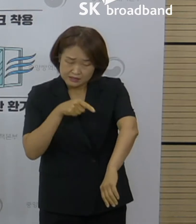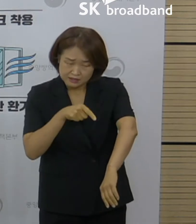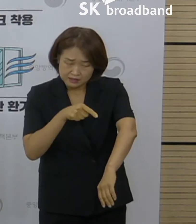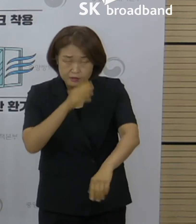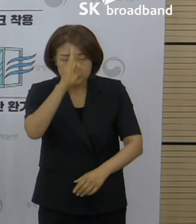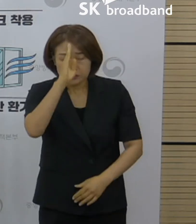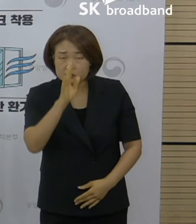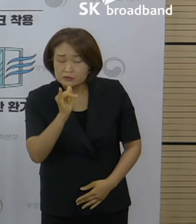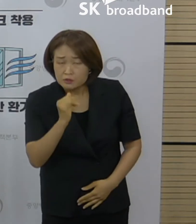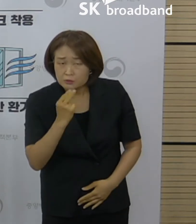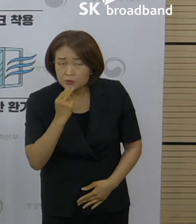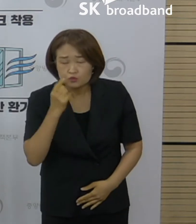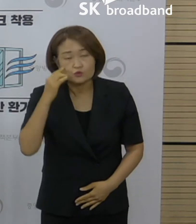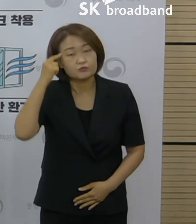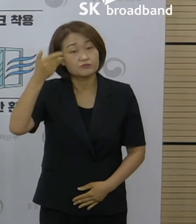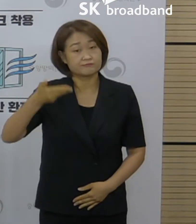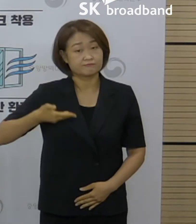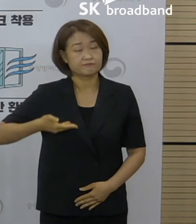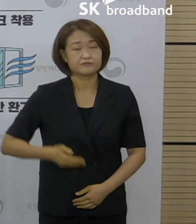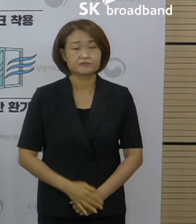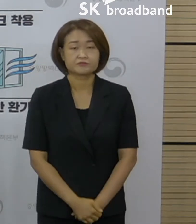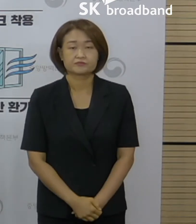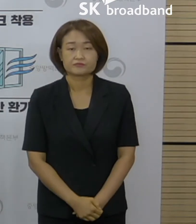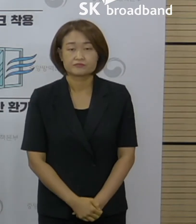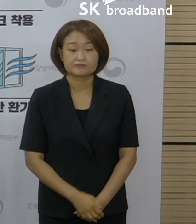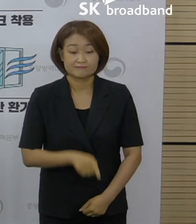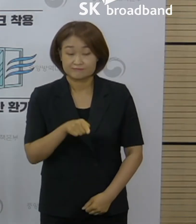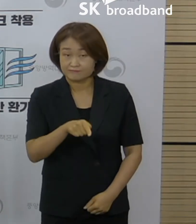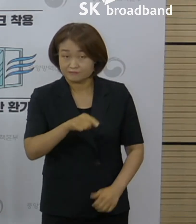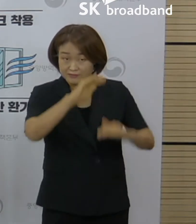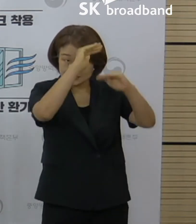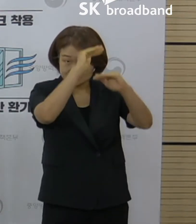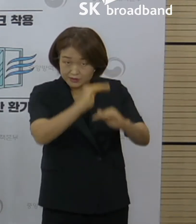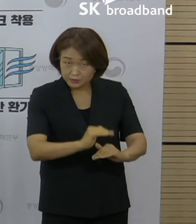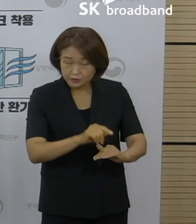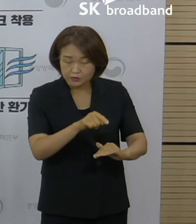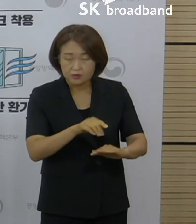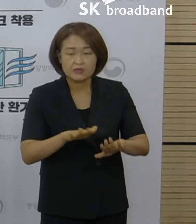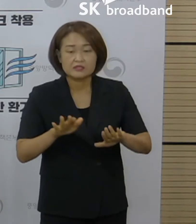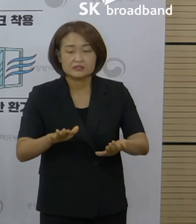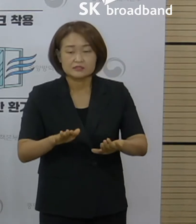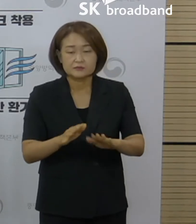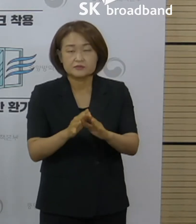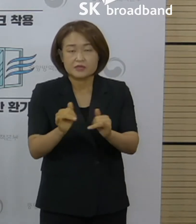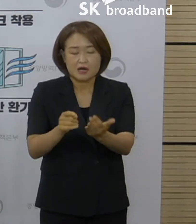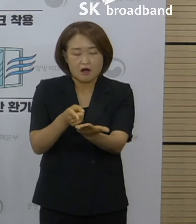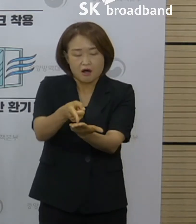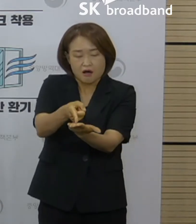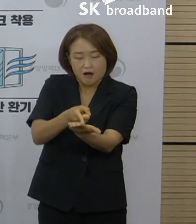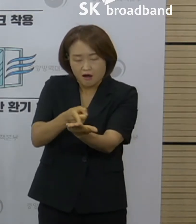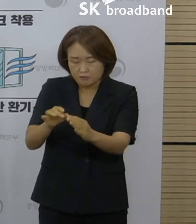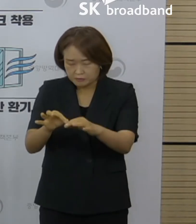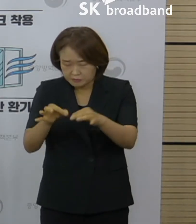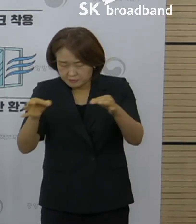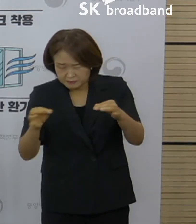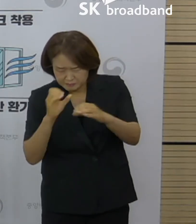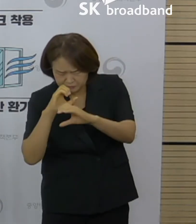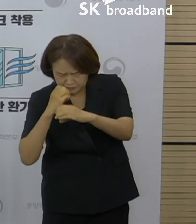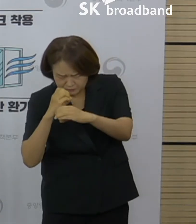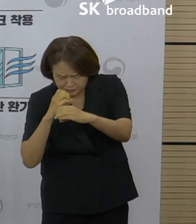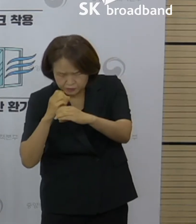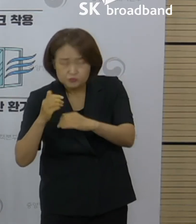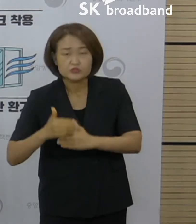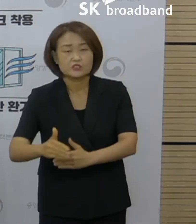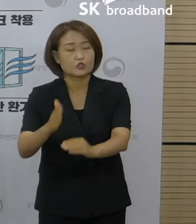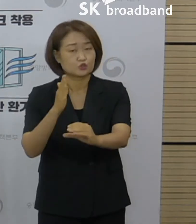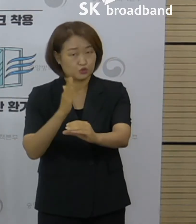설명해 달라고 했습니다. 예, 해당 사례의 부검은 현재 진행 중에 있고 부검 결과가 나온 이후에